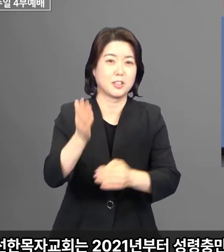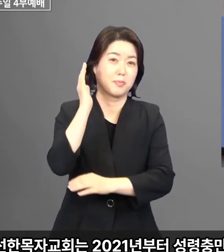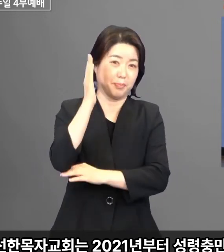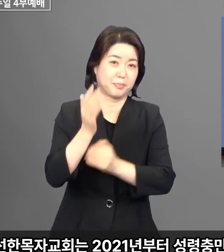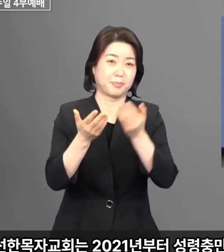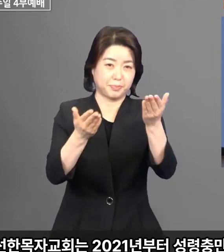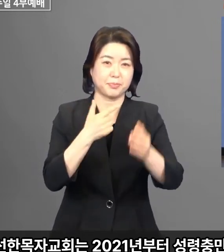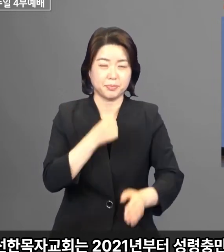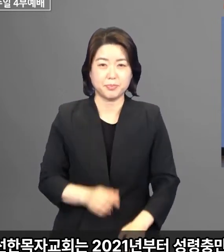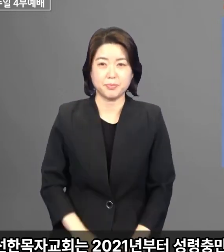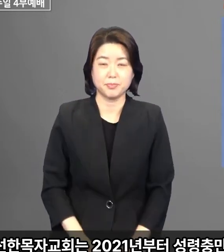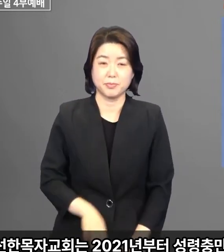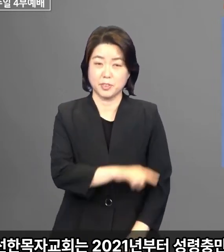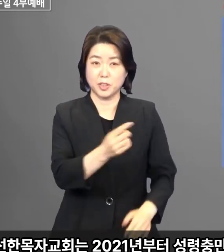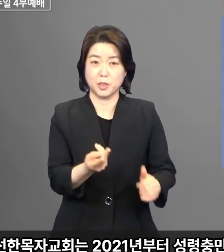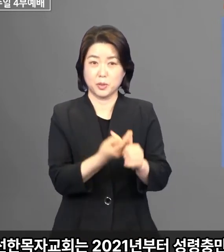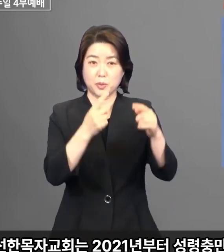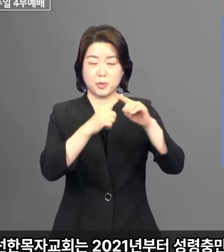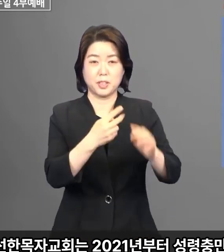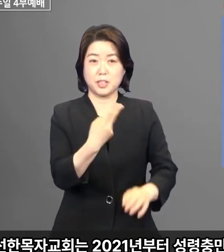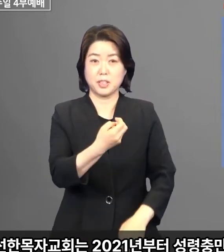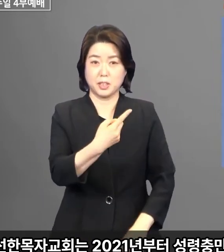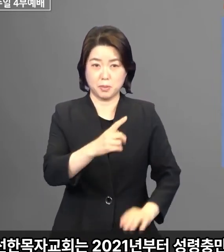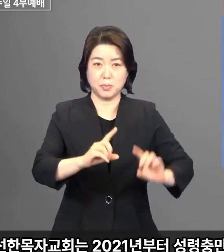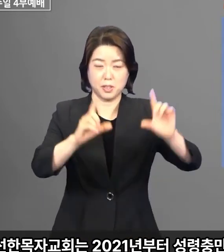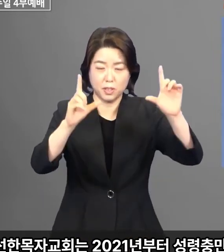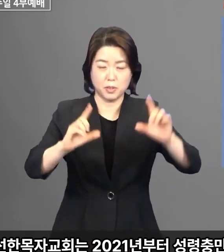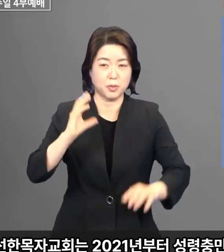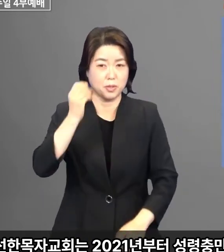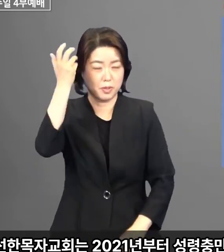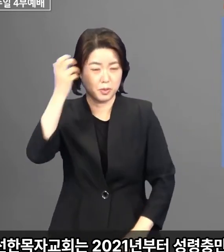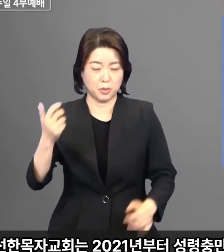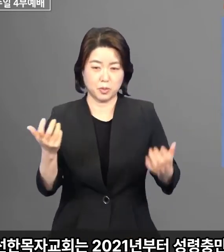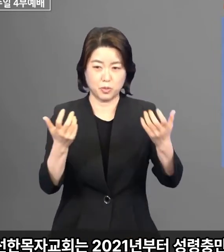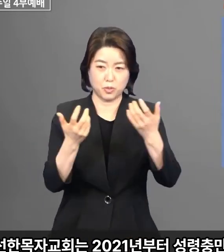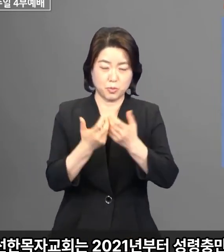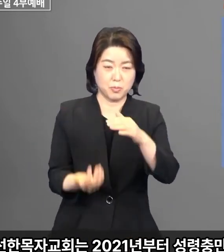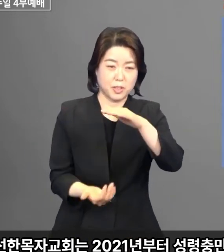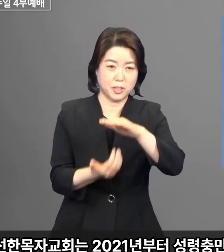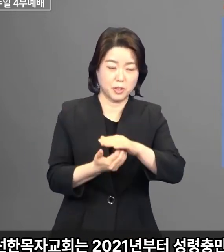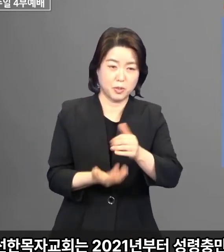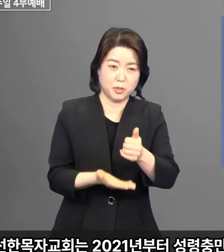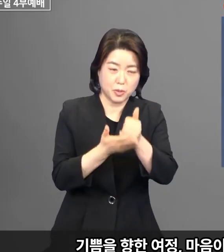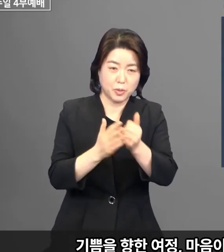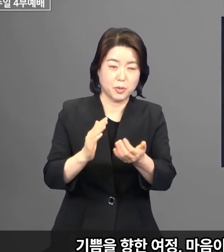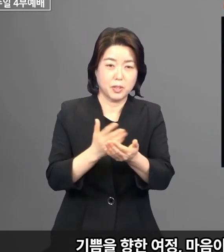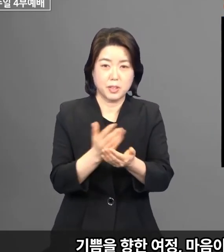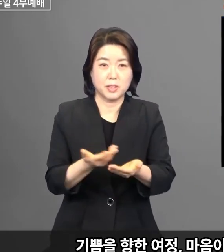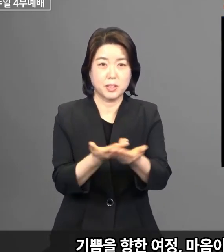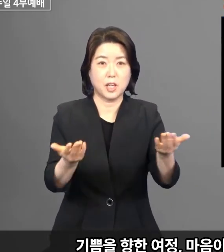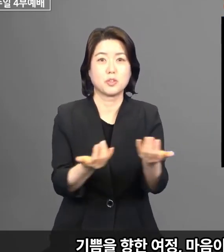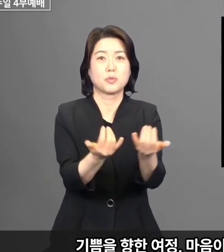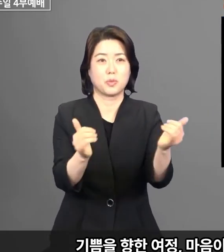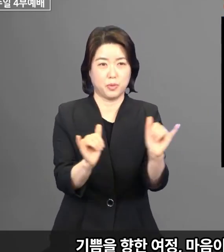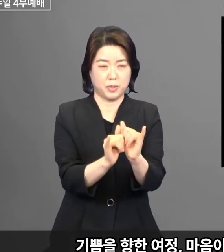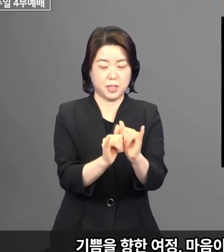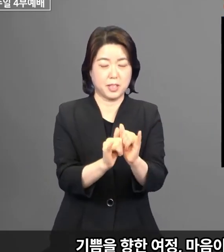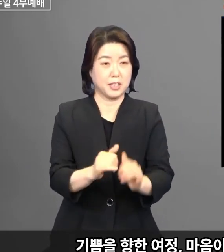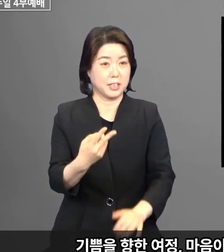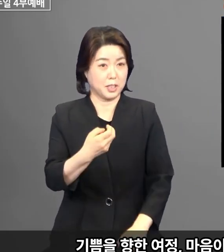선한목자교회는 2021년부터 성령 충만으로 이루어지는 섬김과 나눔의 공동체, 기쁨을 향한